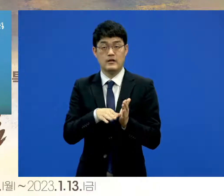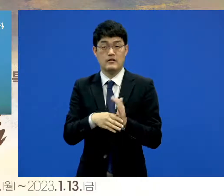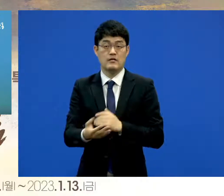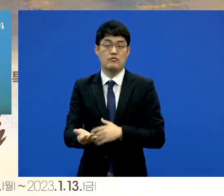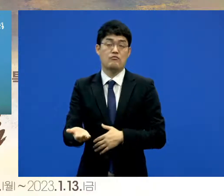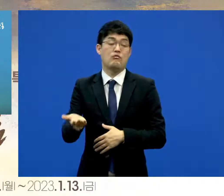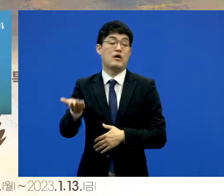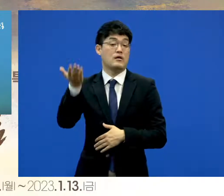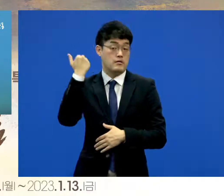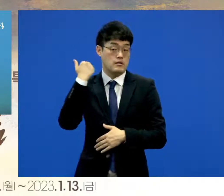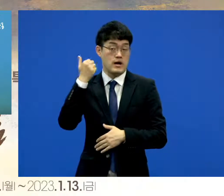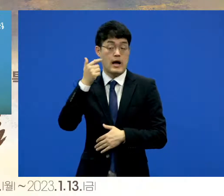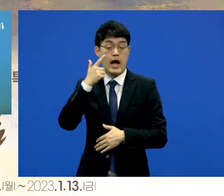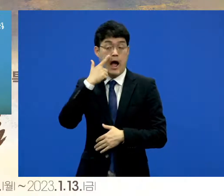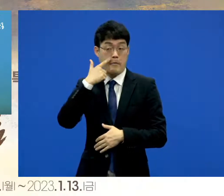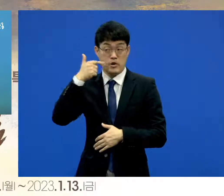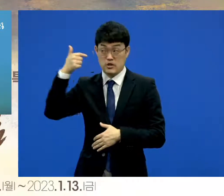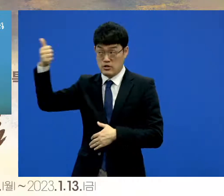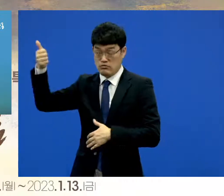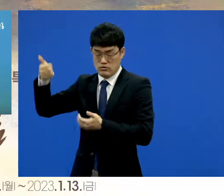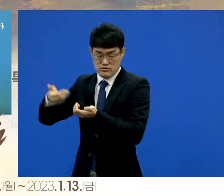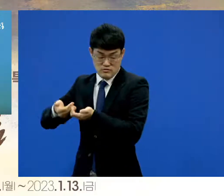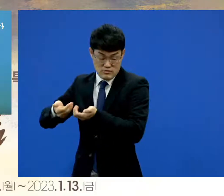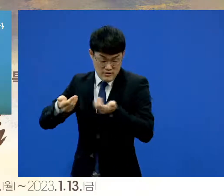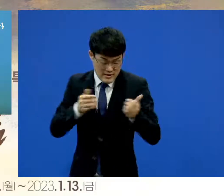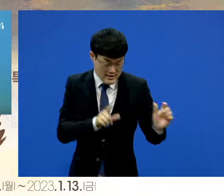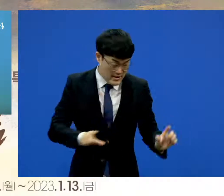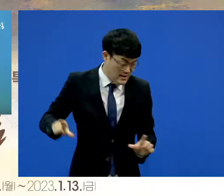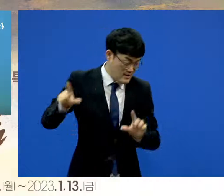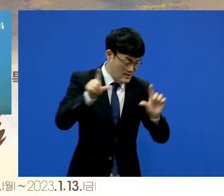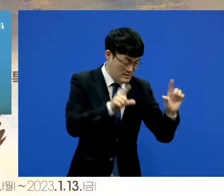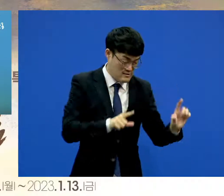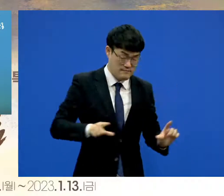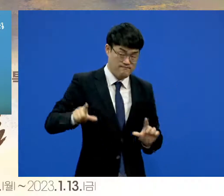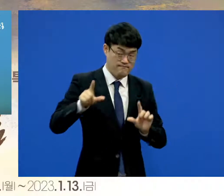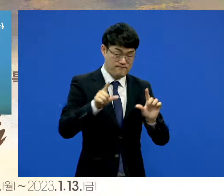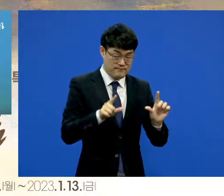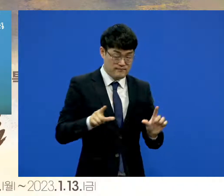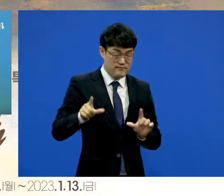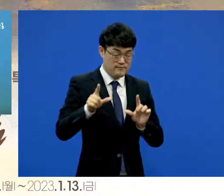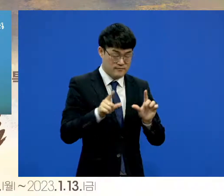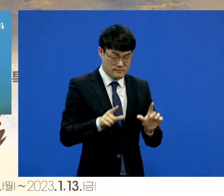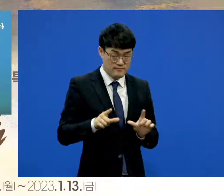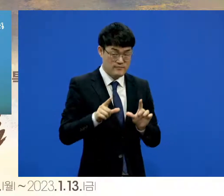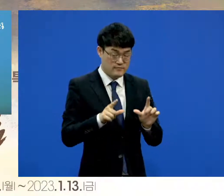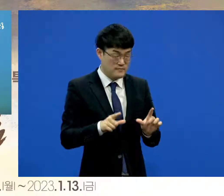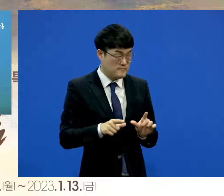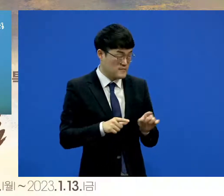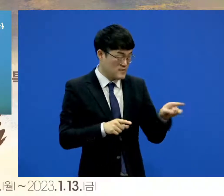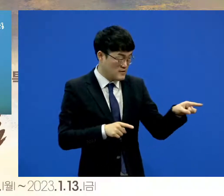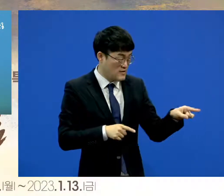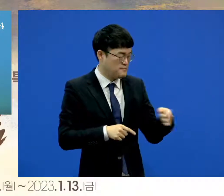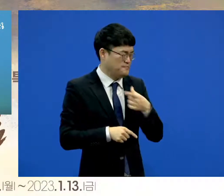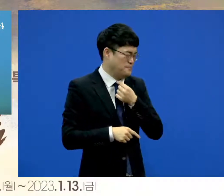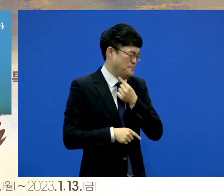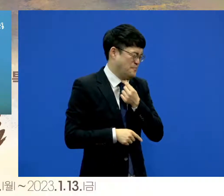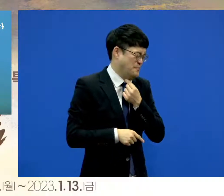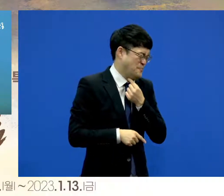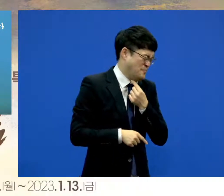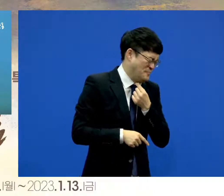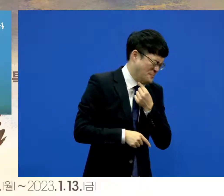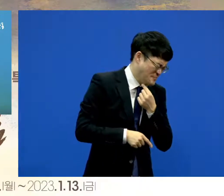과거 아버지로부터 떠나 살려고 했던 그 감정은 굉장히 강력한 겁니다.